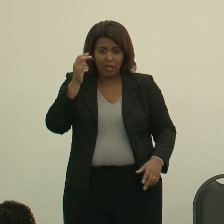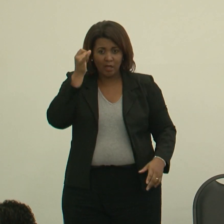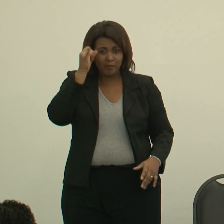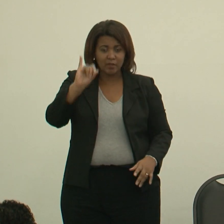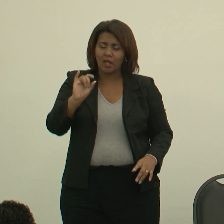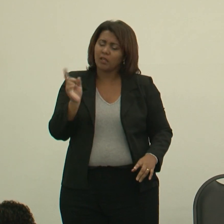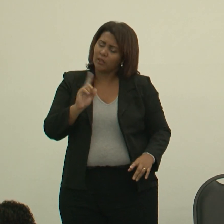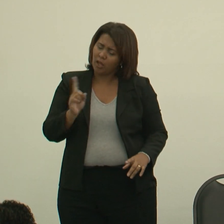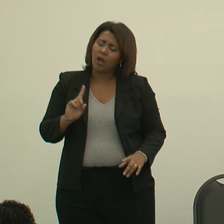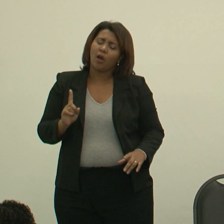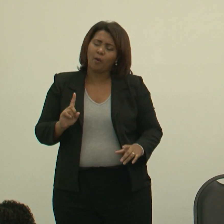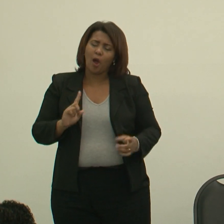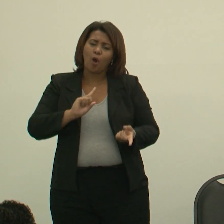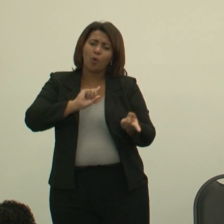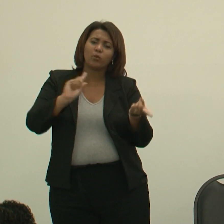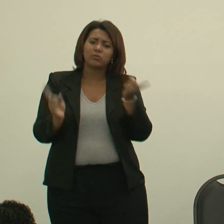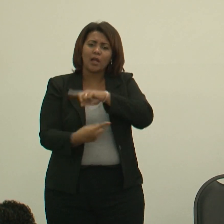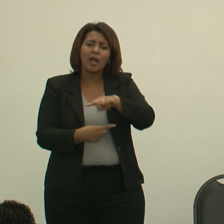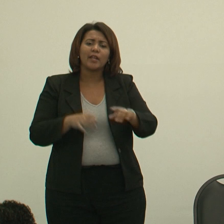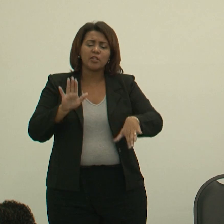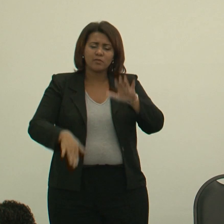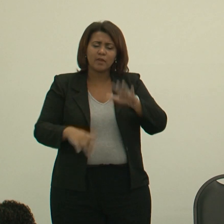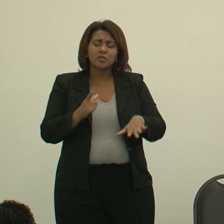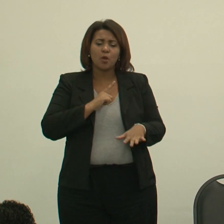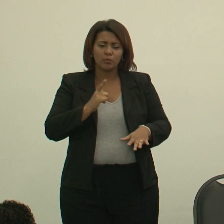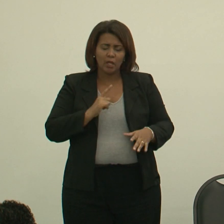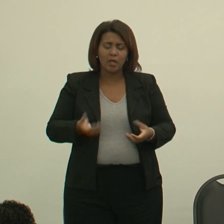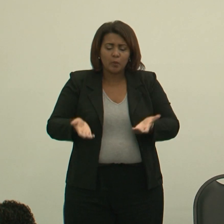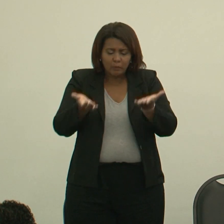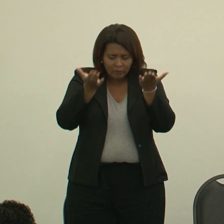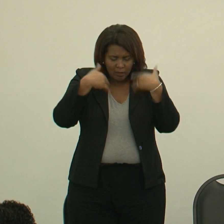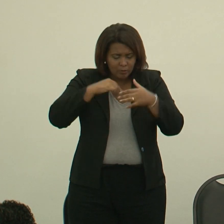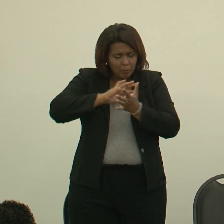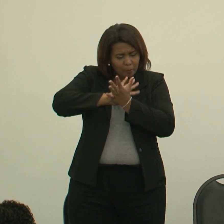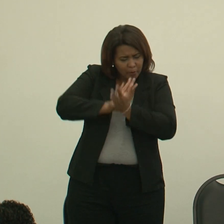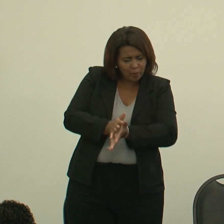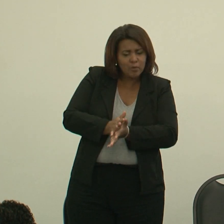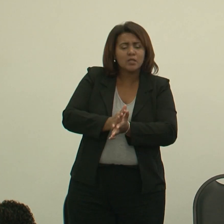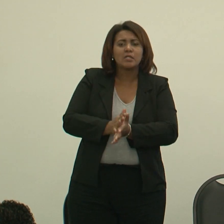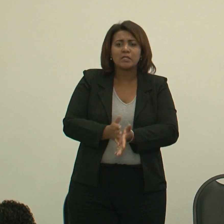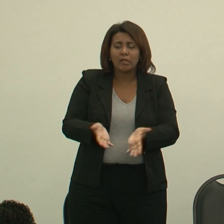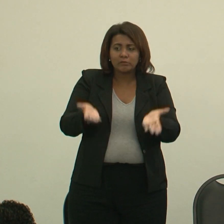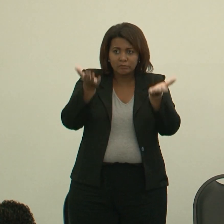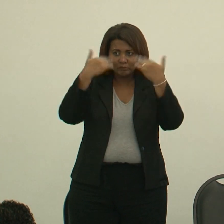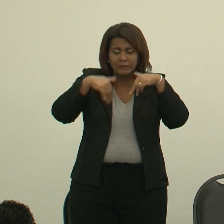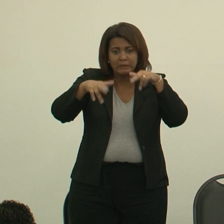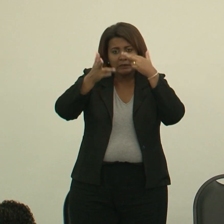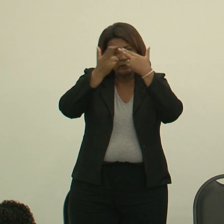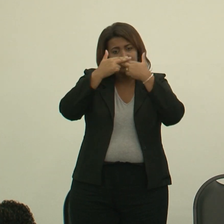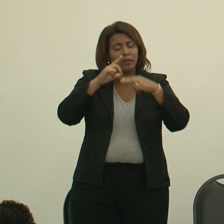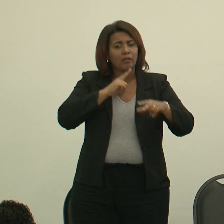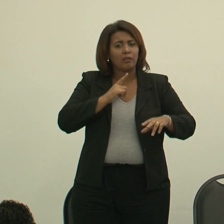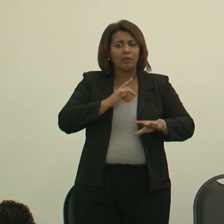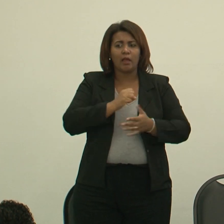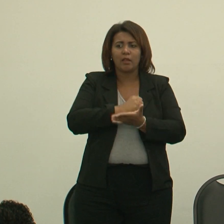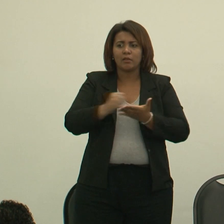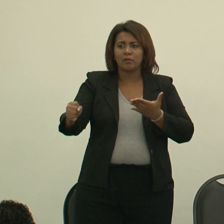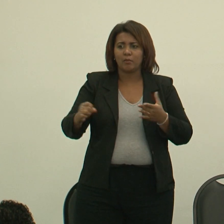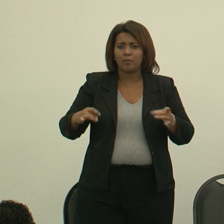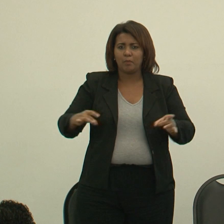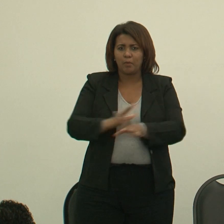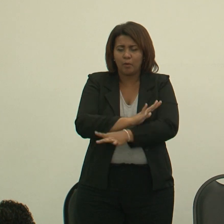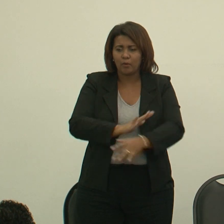preconceitos potencializados. Então a gente viu que muitas das tirinhas do DET-DF Guy trazem essas questões, e são